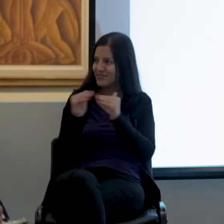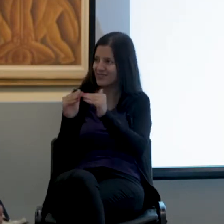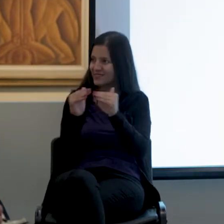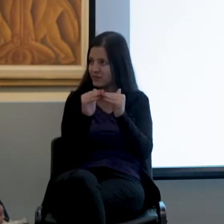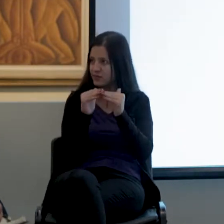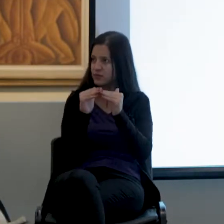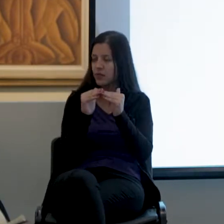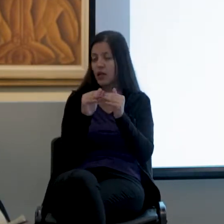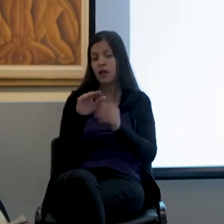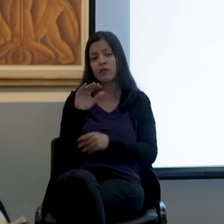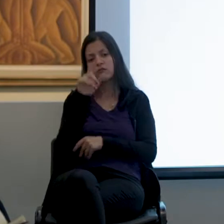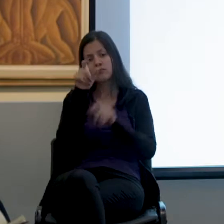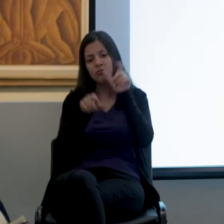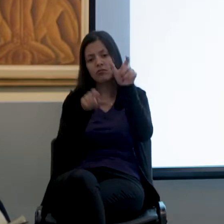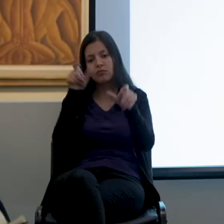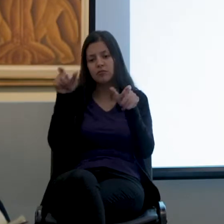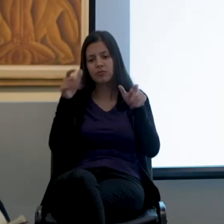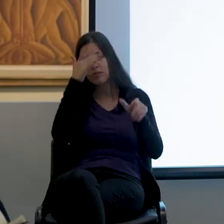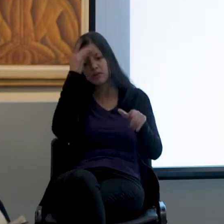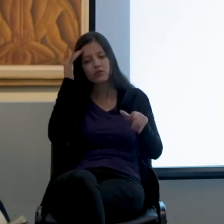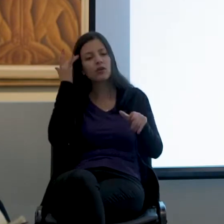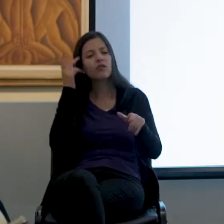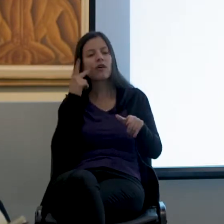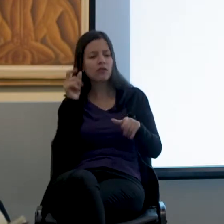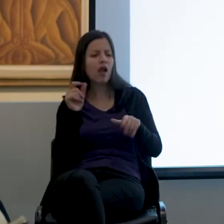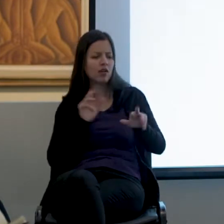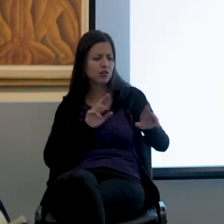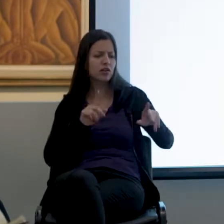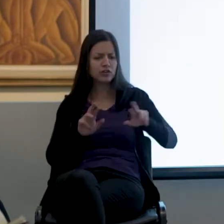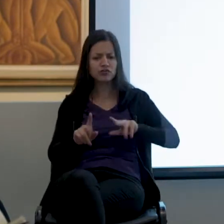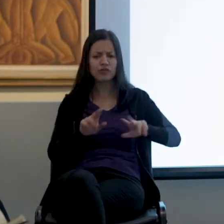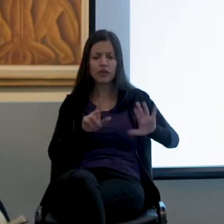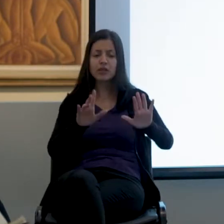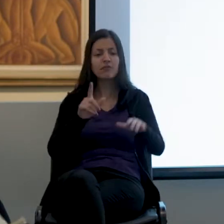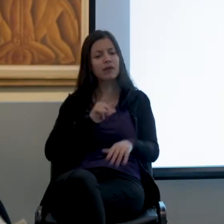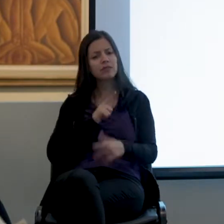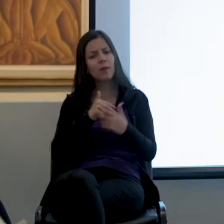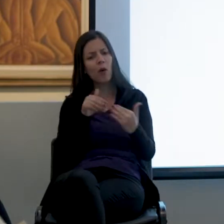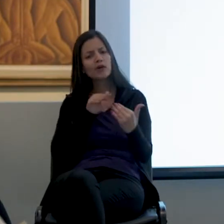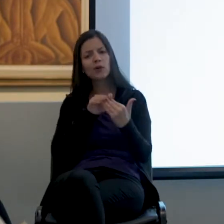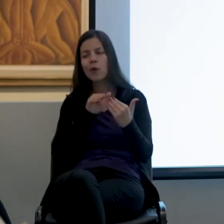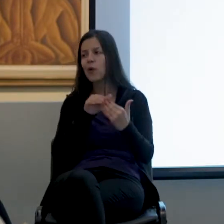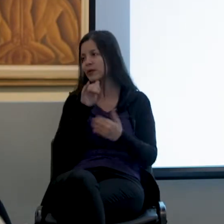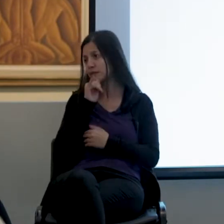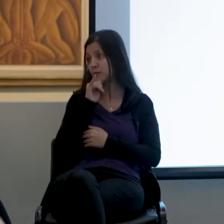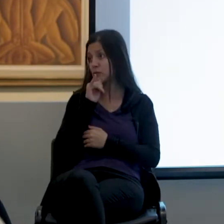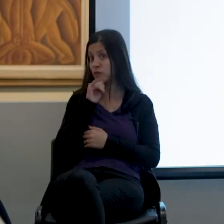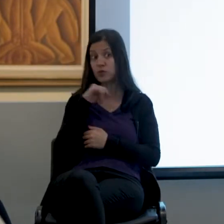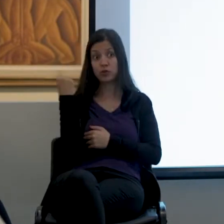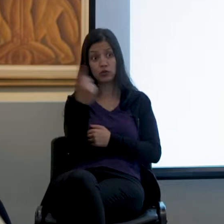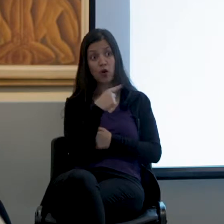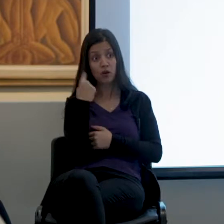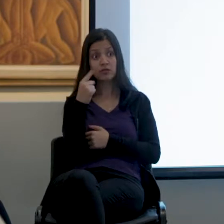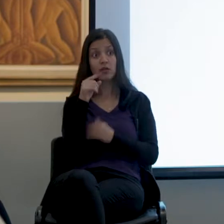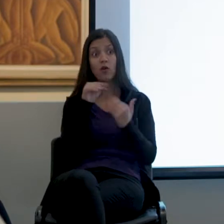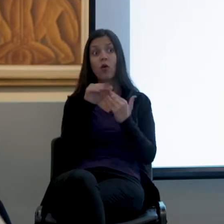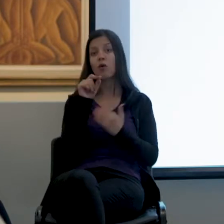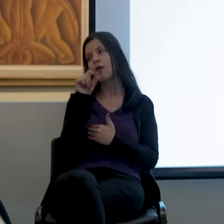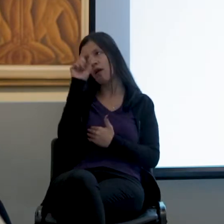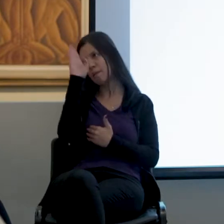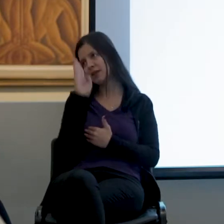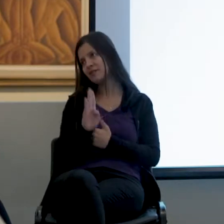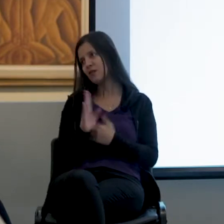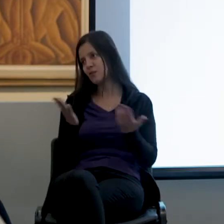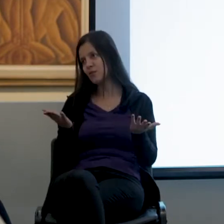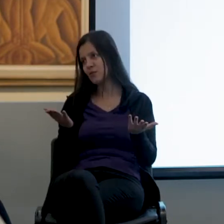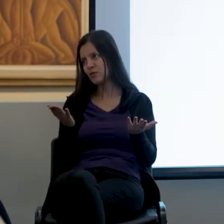a dizer, bom, com todas as nossas diferenças, nós somos iguais. Temos algo em comum. Por exemplo, somos brasileiros. Por exemplo. Ou